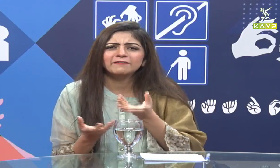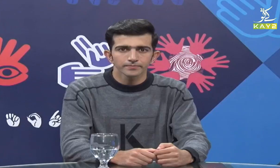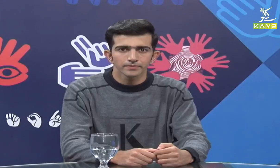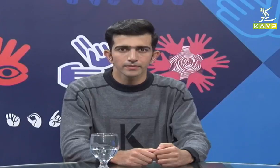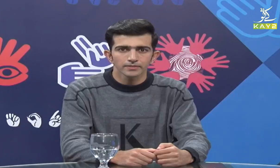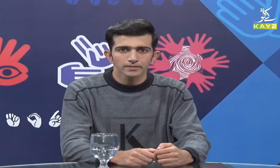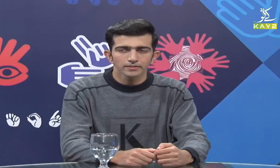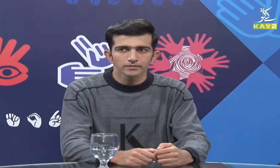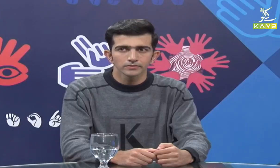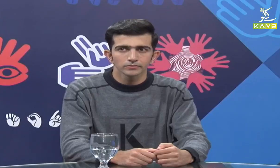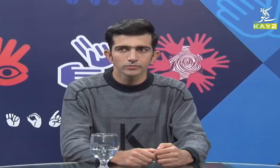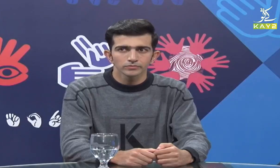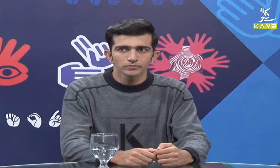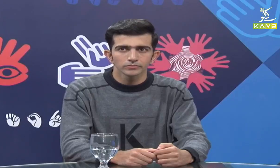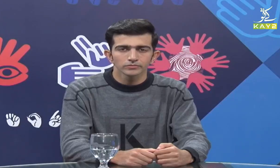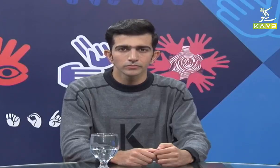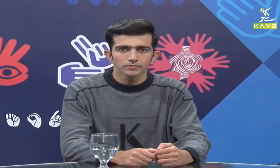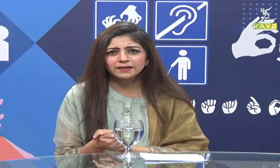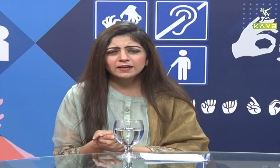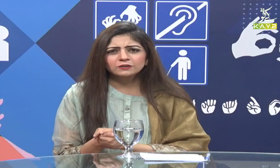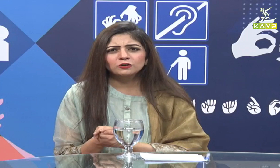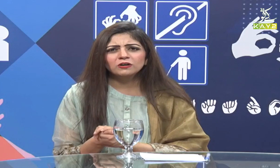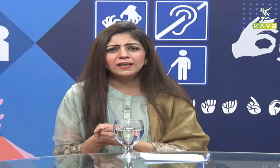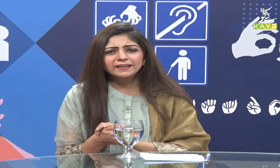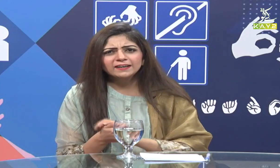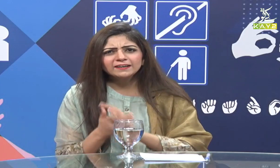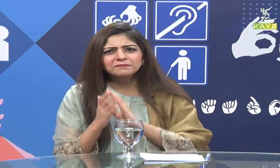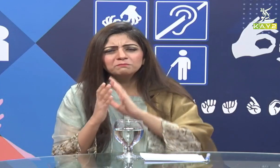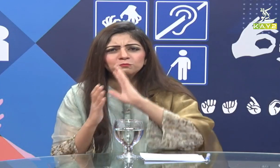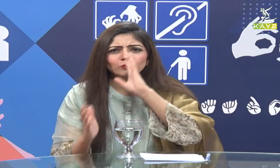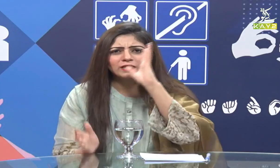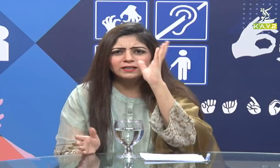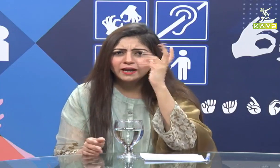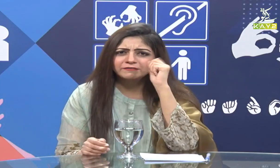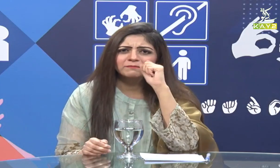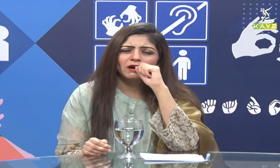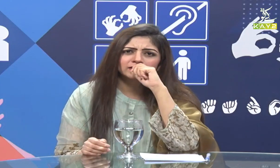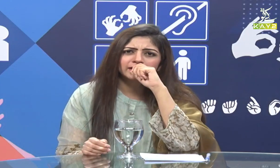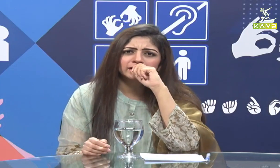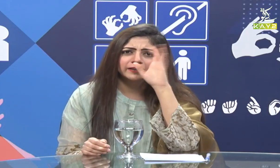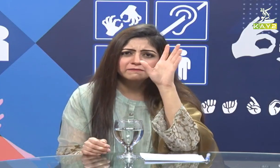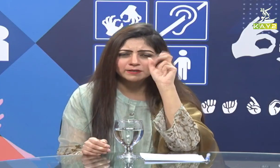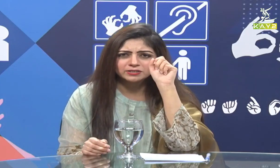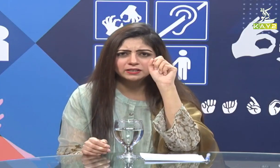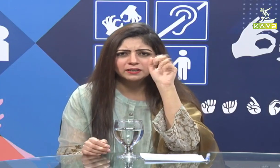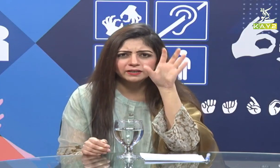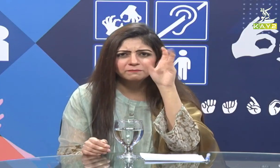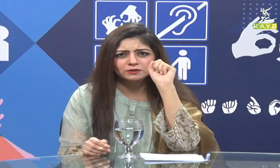एफर्ट पुट करके थोड़ी बातचीत कर लें। तो लेकिन अगर पूरी लाइफ की बात करें एक डेफ बच्चे की, एक डेफ पर्सन